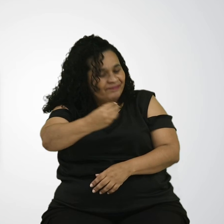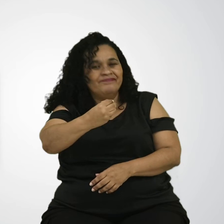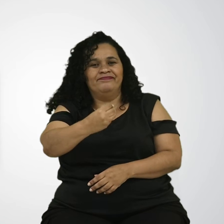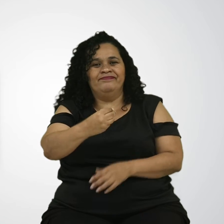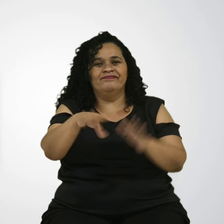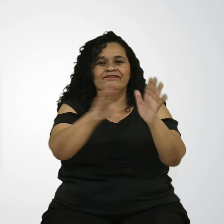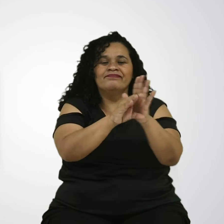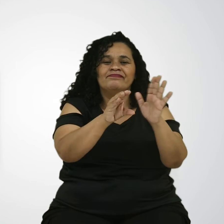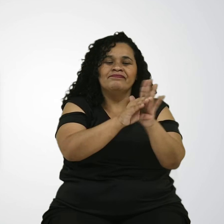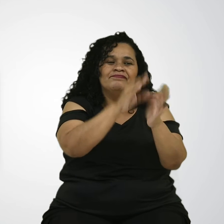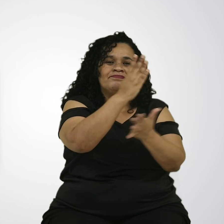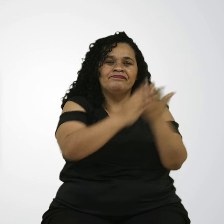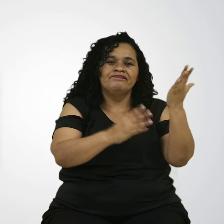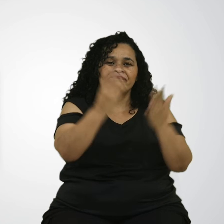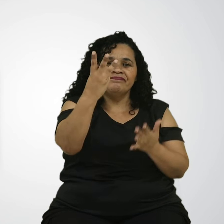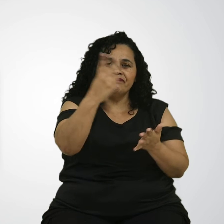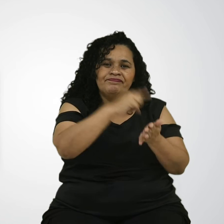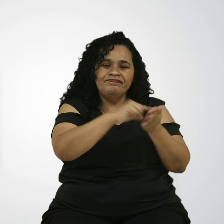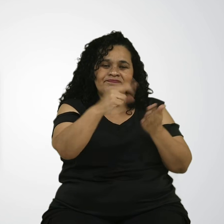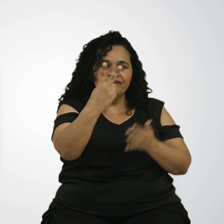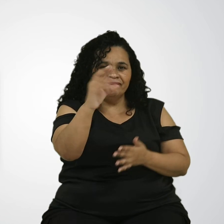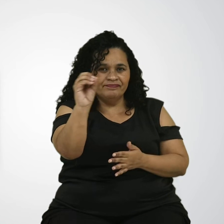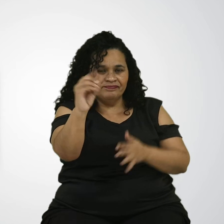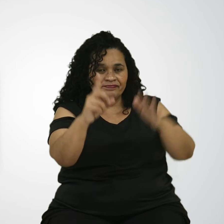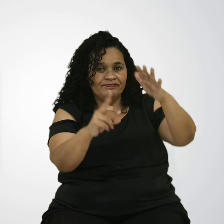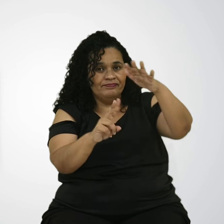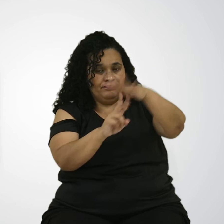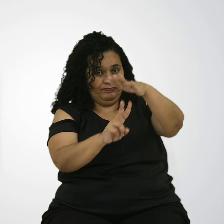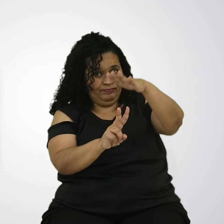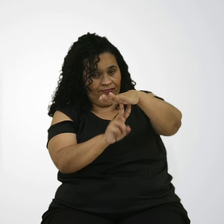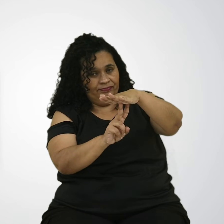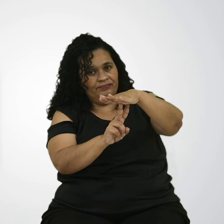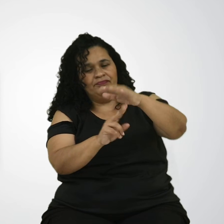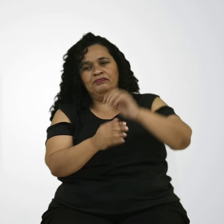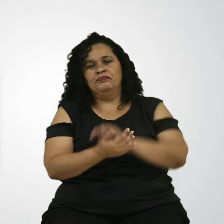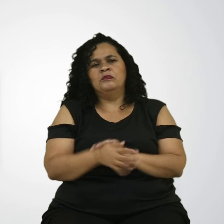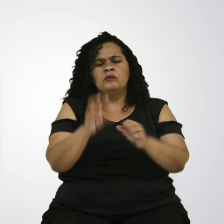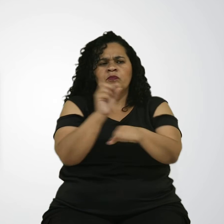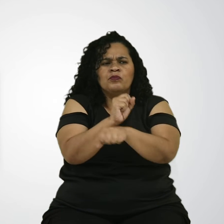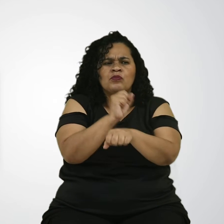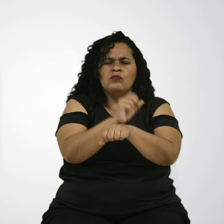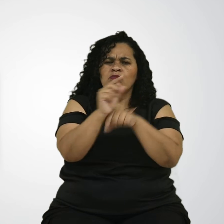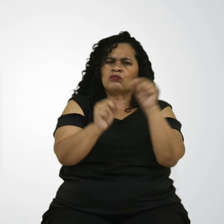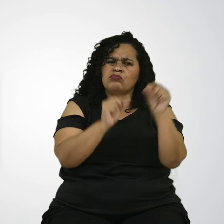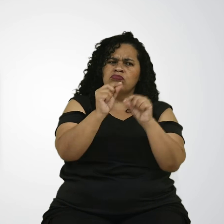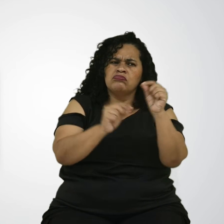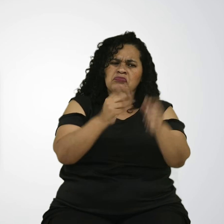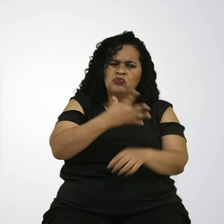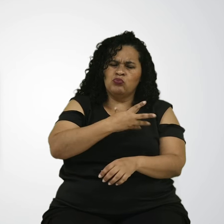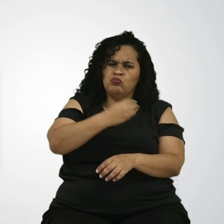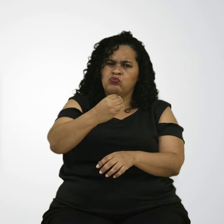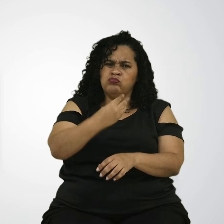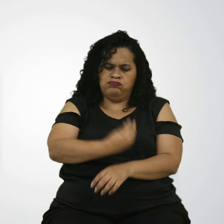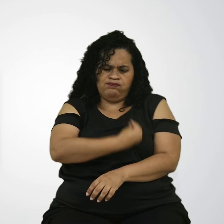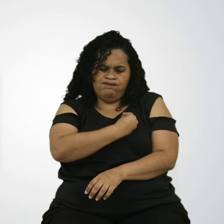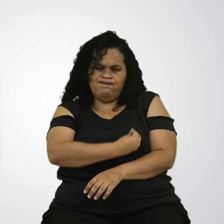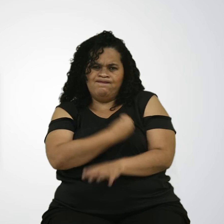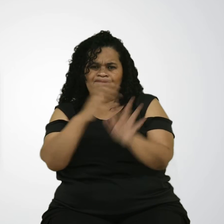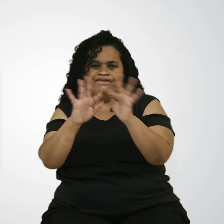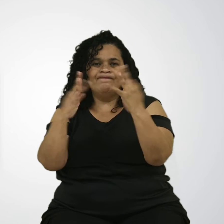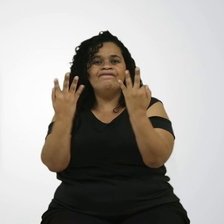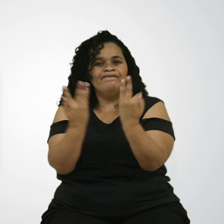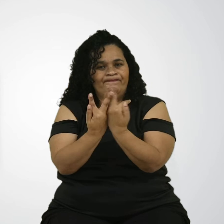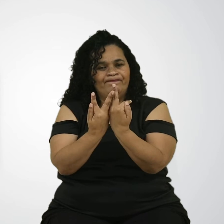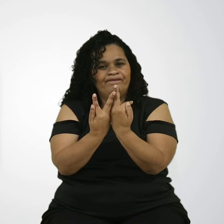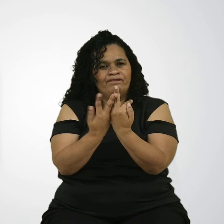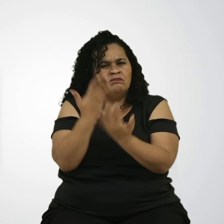Colossenses 3:20 e também o item 2 do comentário. O que se espera dos filhos na vida em família? Qual